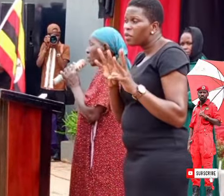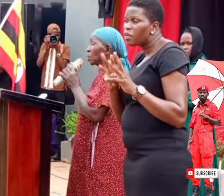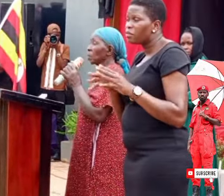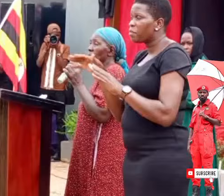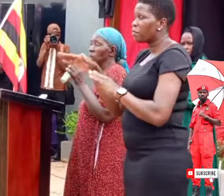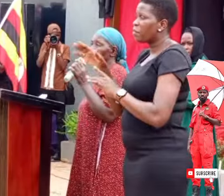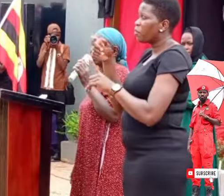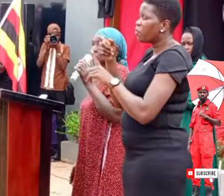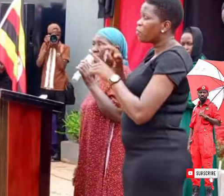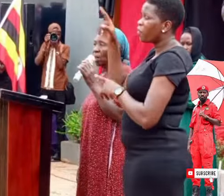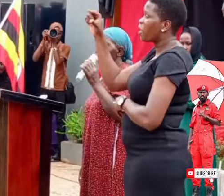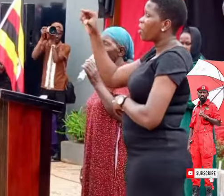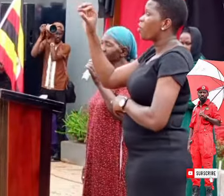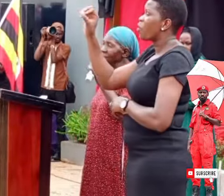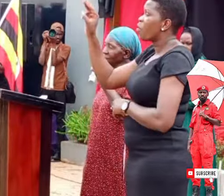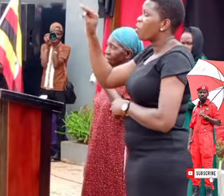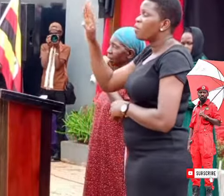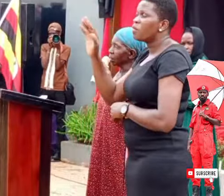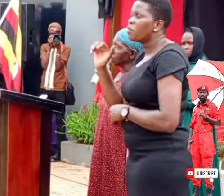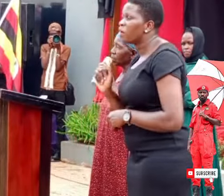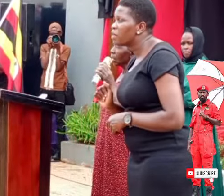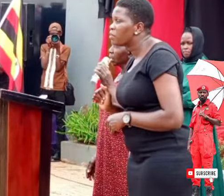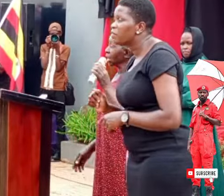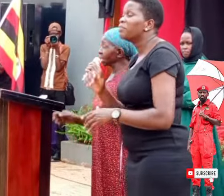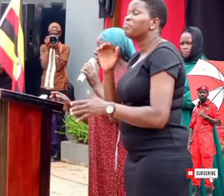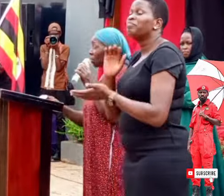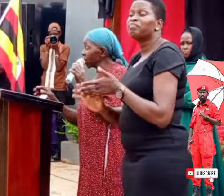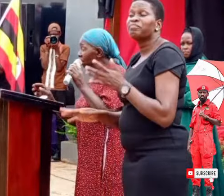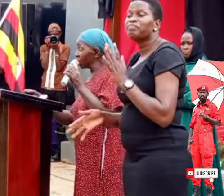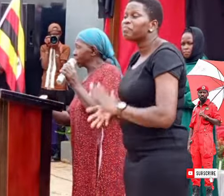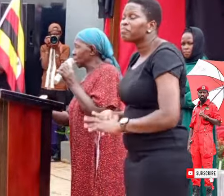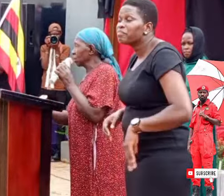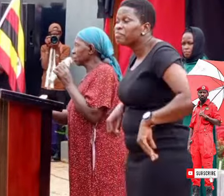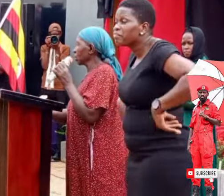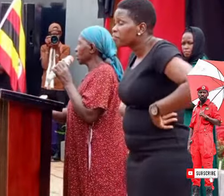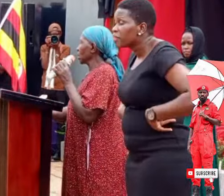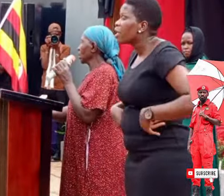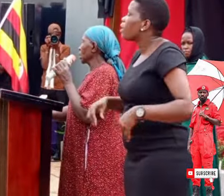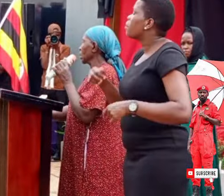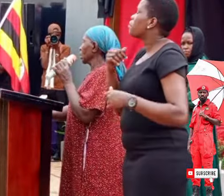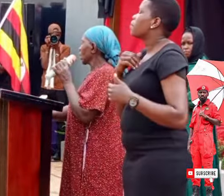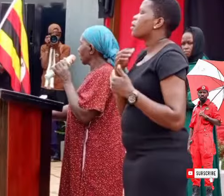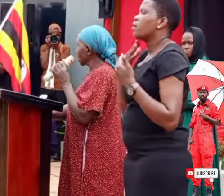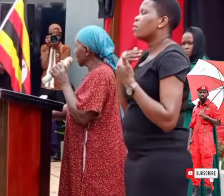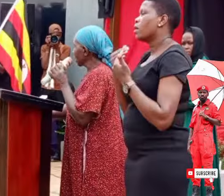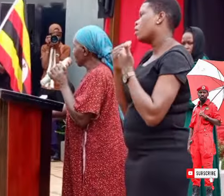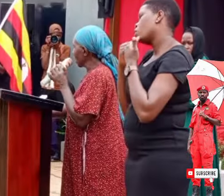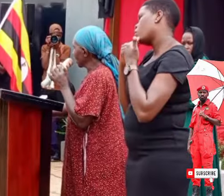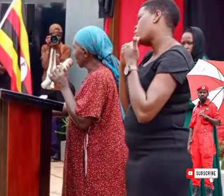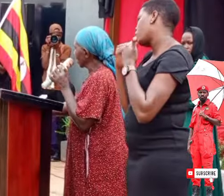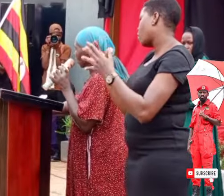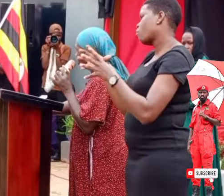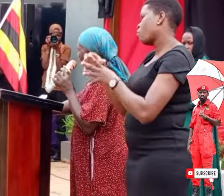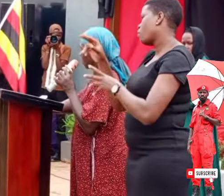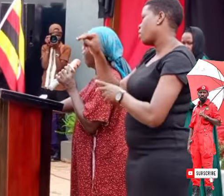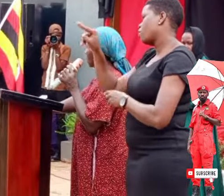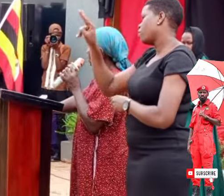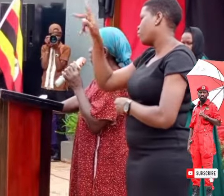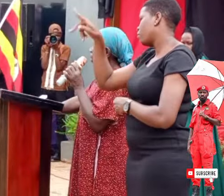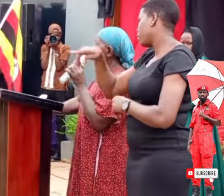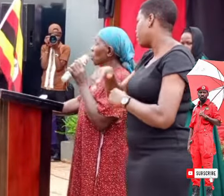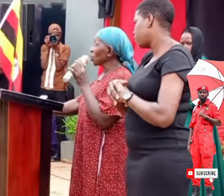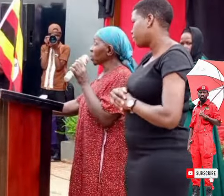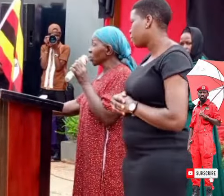ekatete kukandula kumba kanange najja wano nebaza nebaza ekibiina